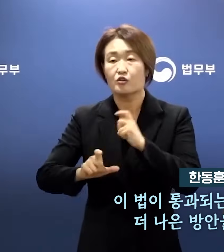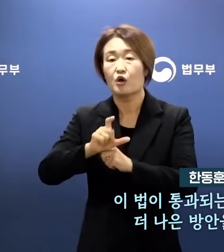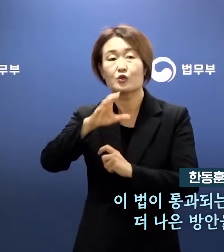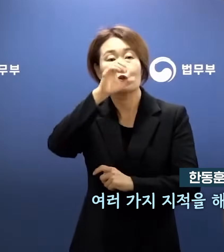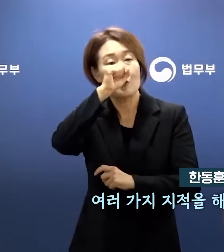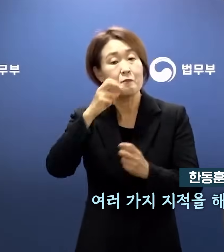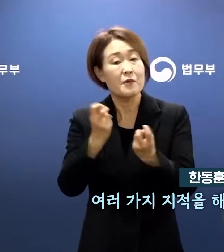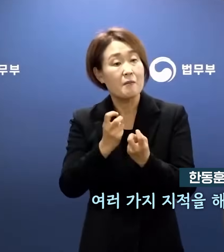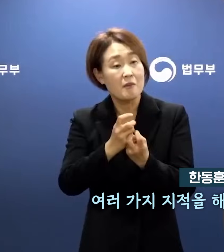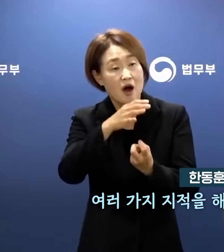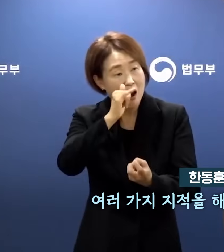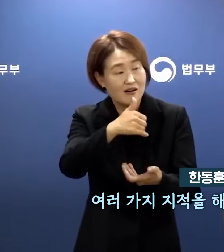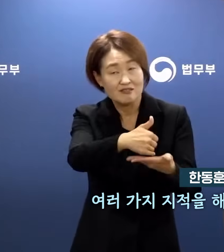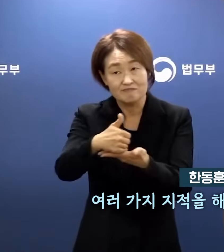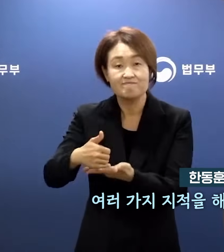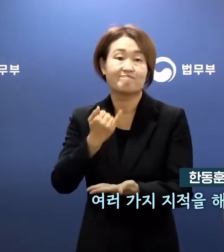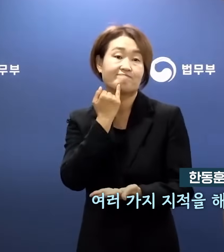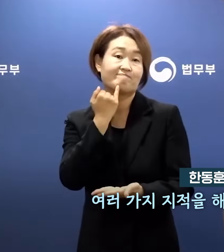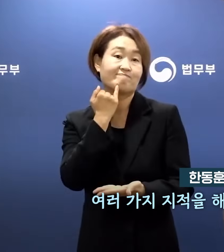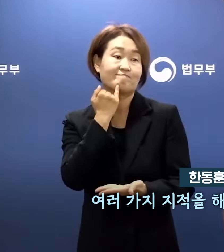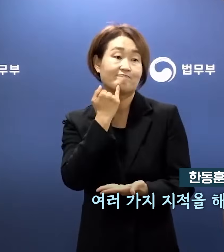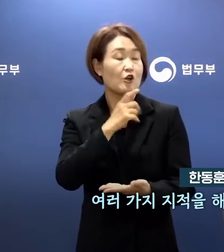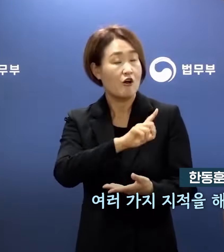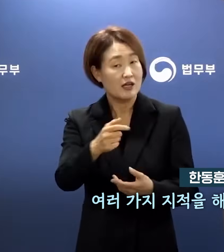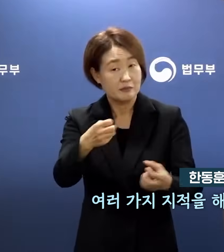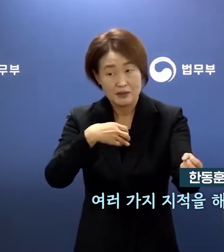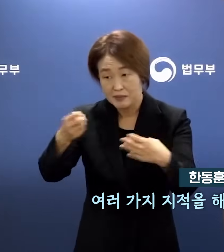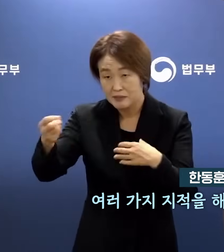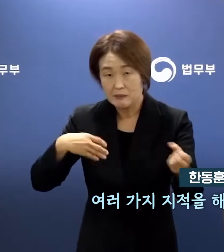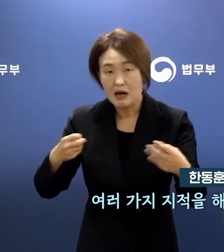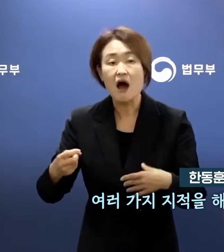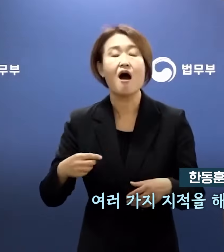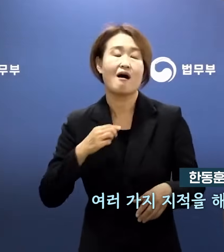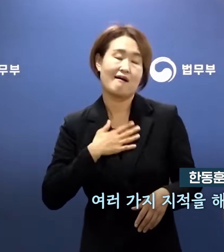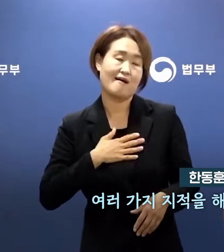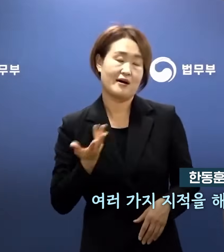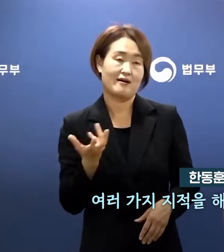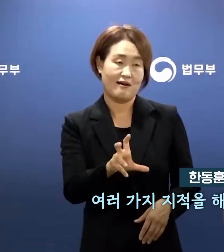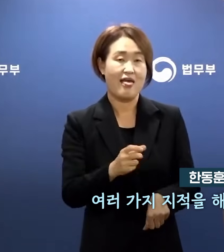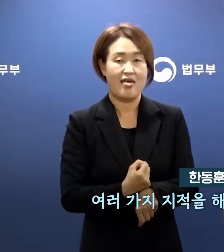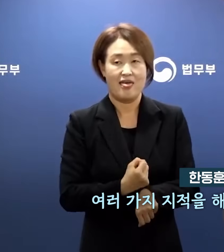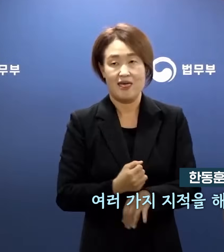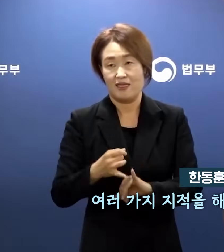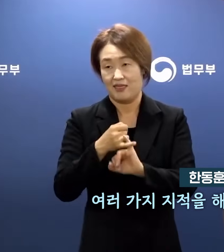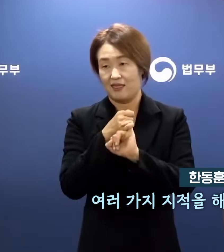제시해 주시거나 여러 가지 지적을 해 주시면 반영하겠습니다.